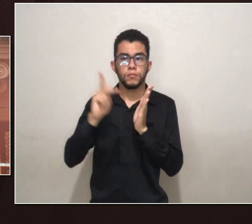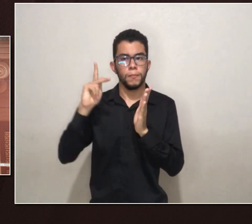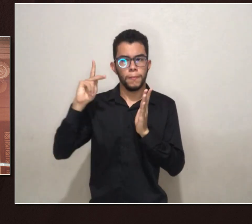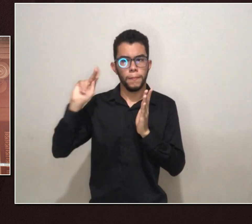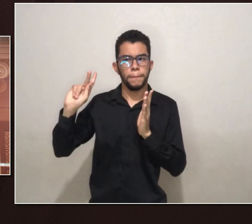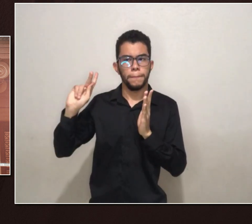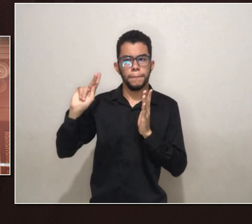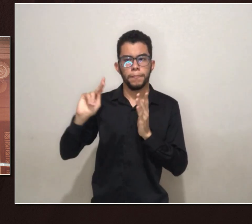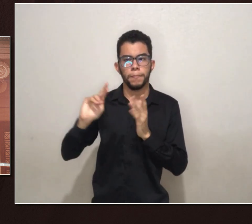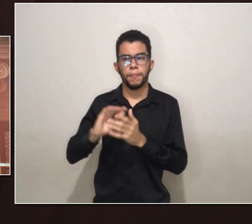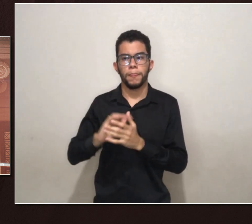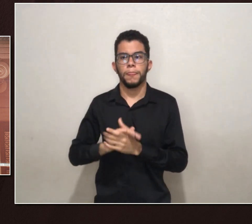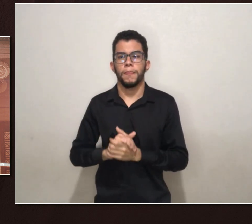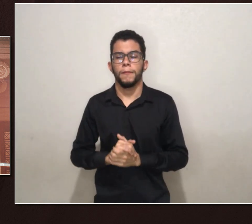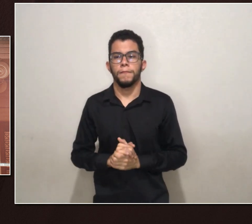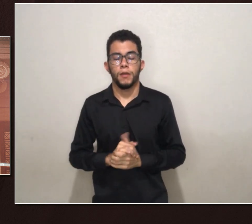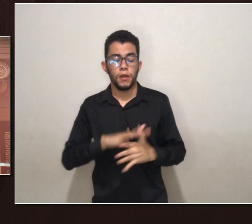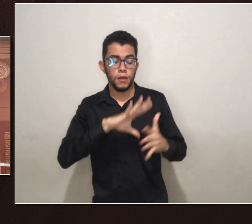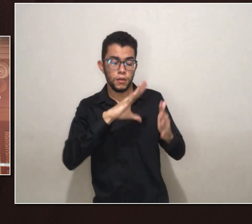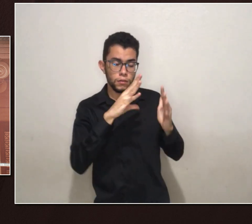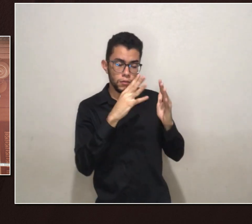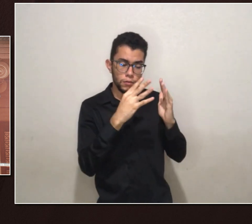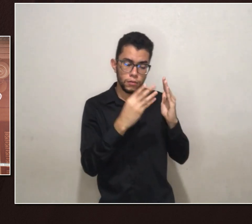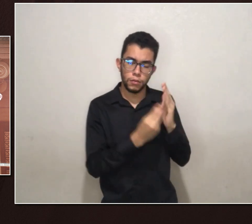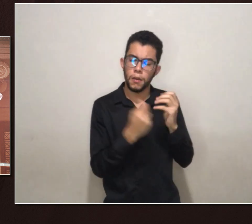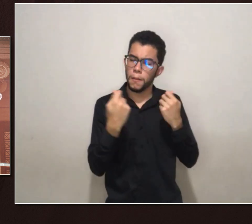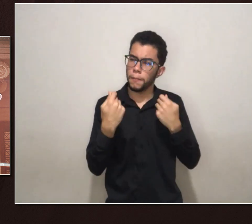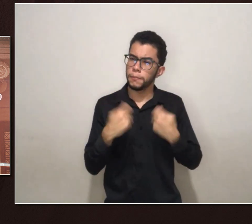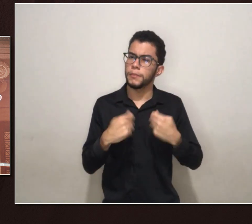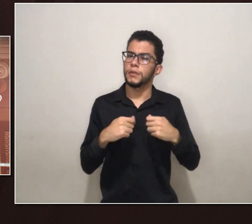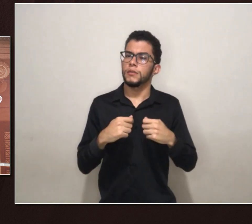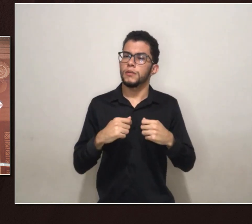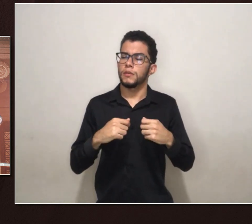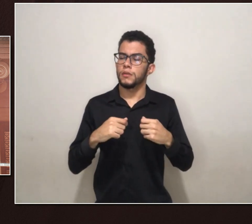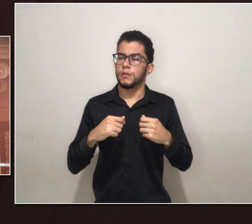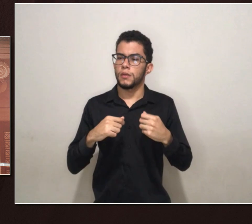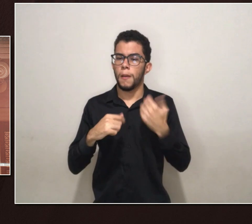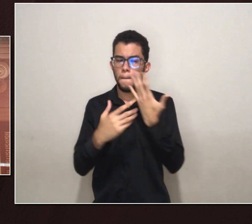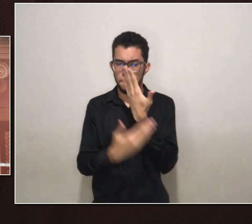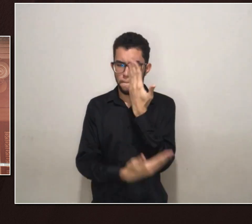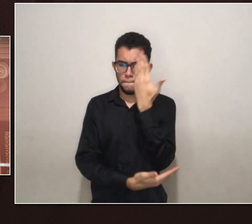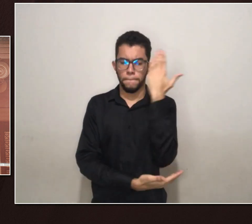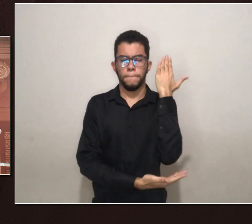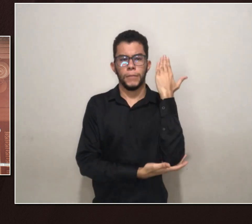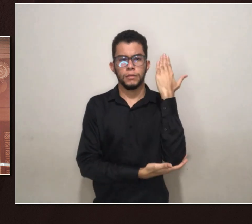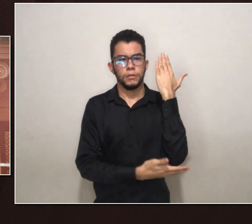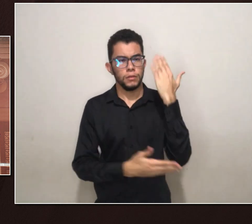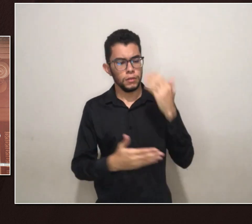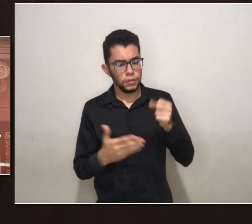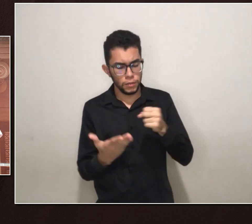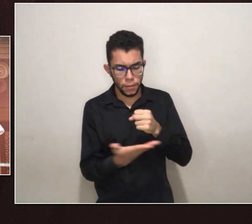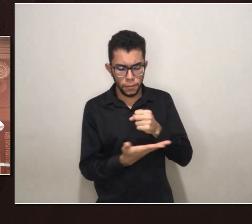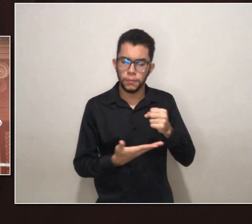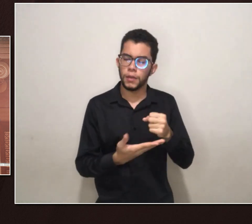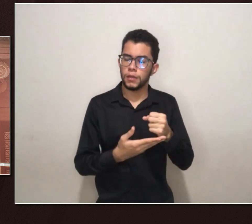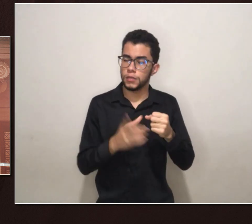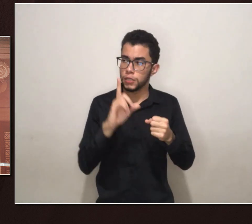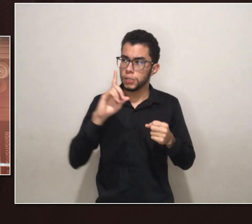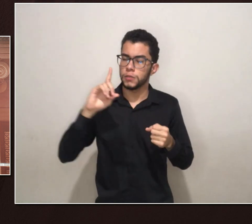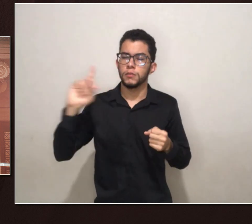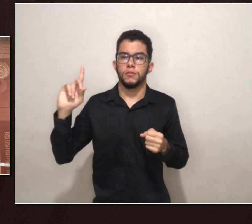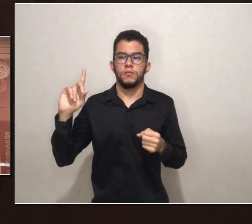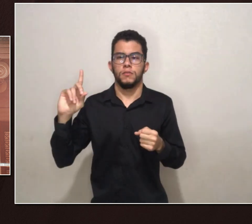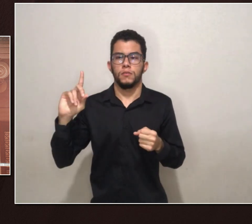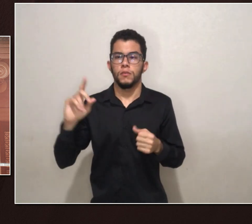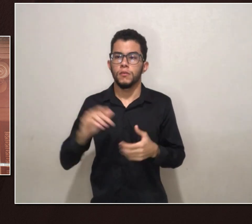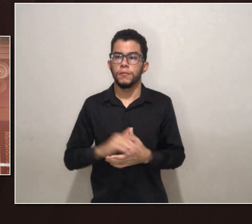esse sustentáculo, né, da verdade de Deus. Mas quando eu falo da verdade de Deus, não é uma